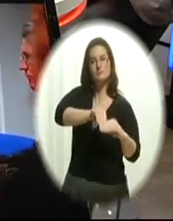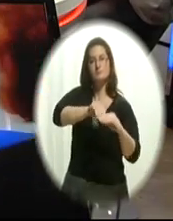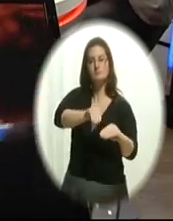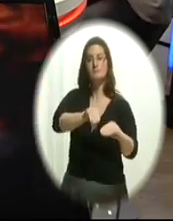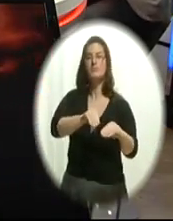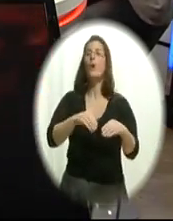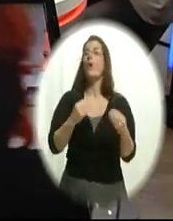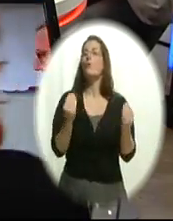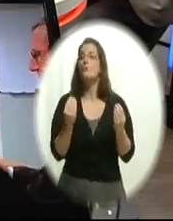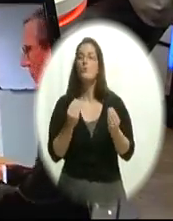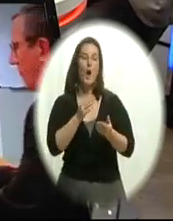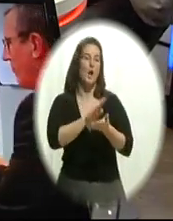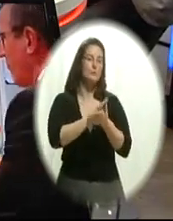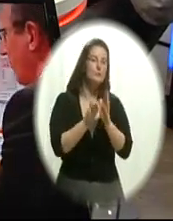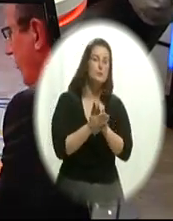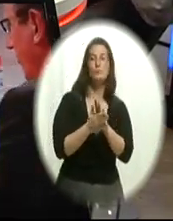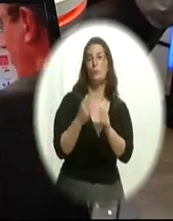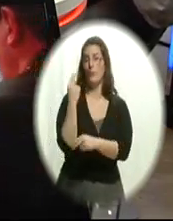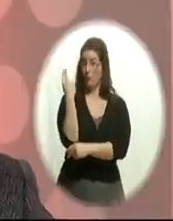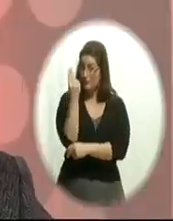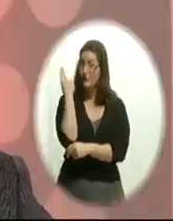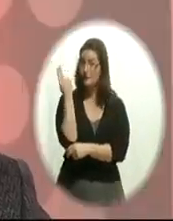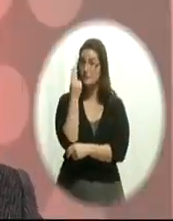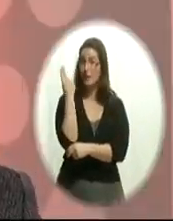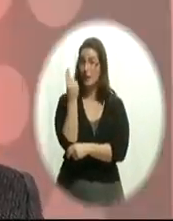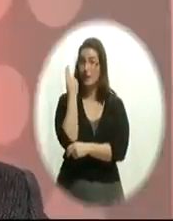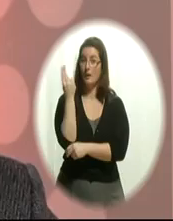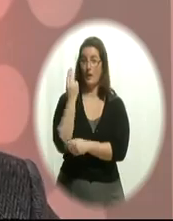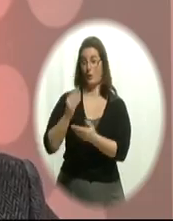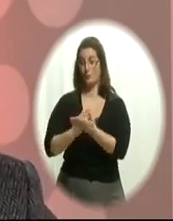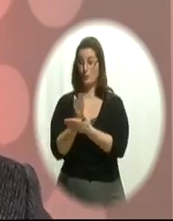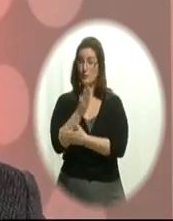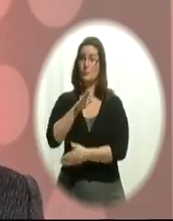donc, soit en association, soit à l'université aussi. Il y a des cursus en